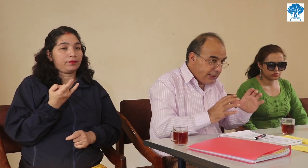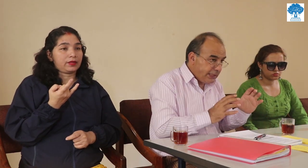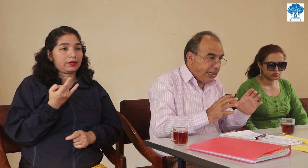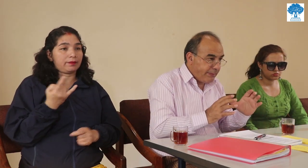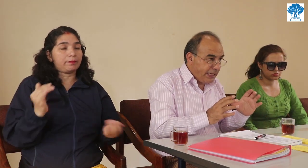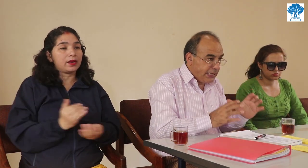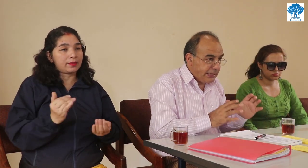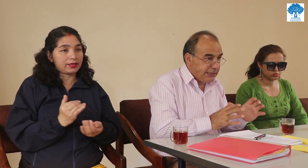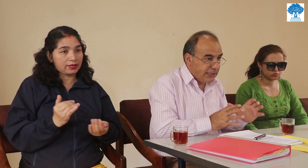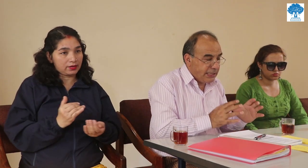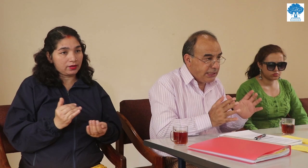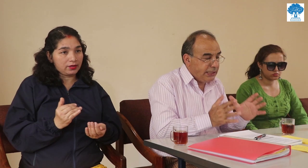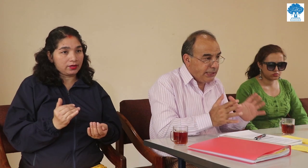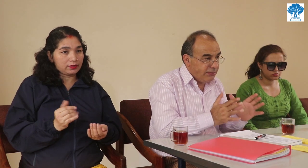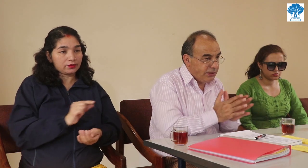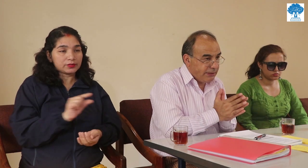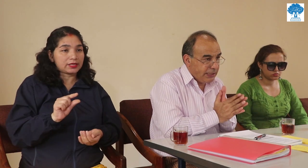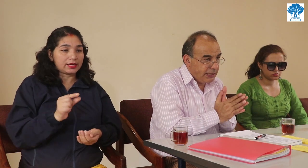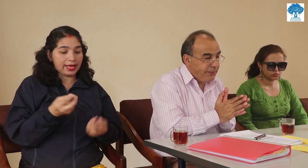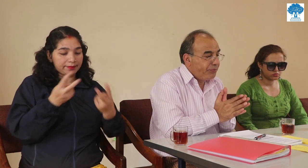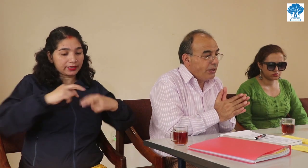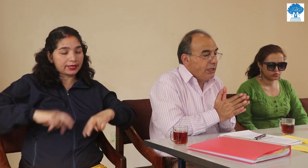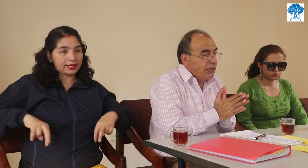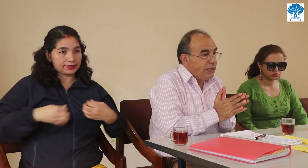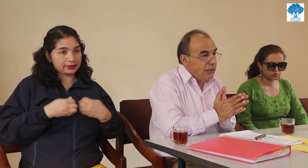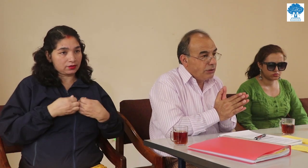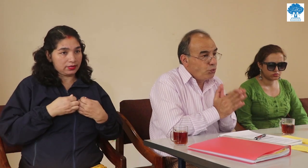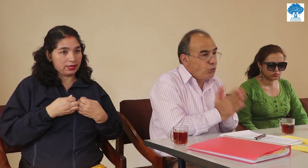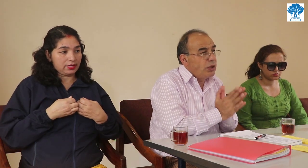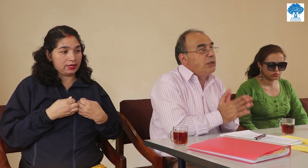चाइल्ड मोर्टालिटीलाई हामीले एनालाइसिस गर्दाखेरि के देखिएको छ भन्दाखेरि